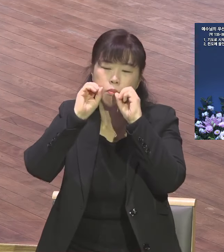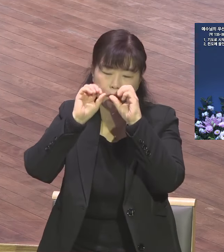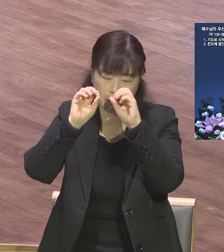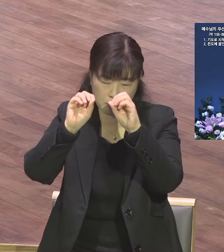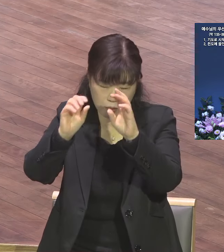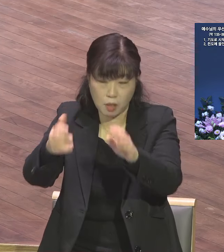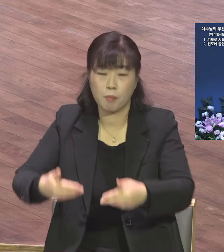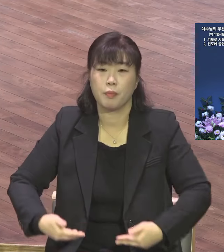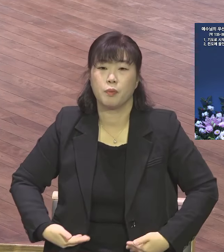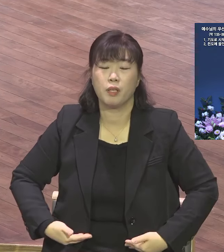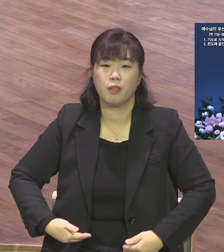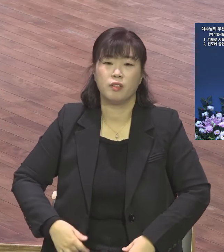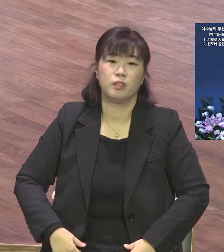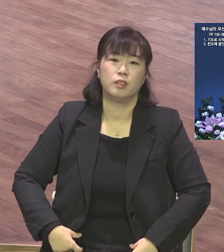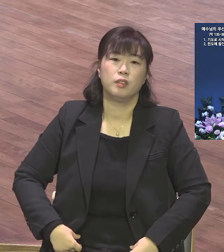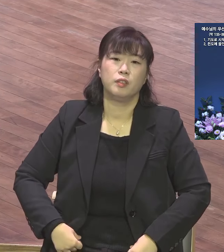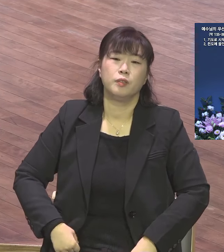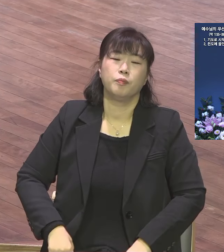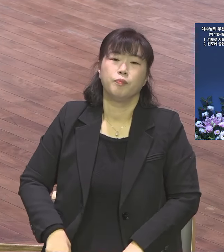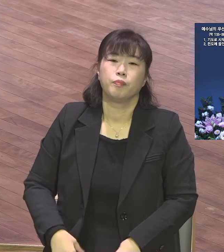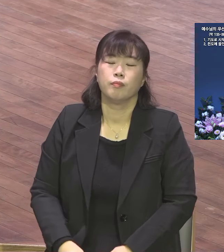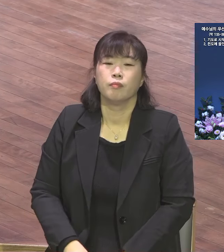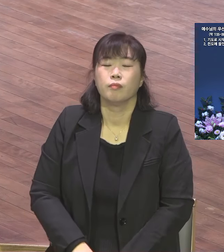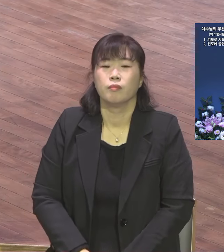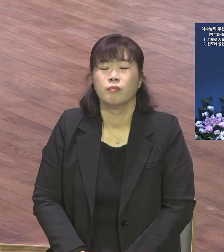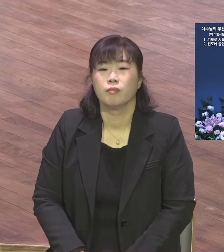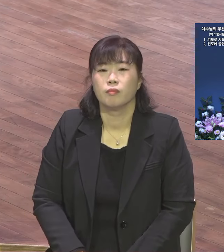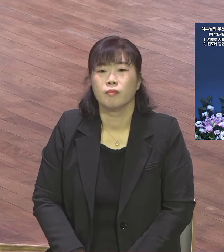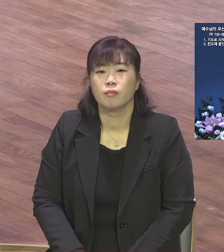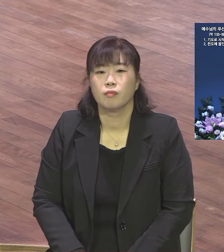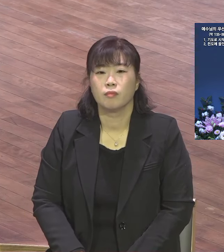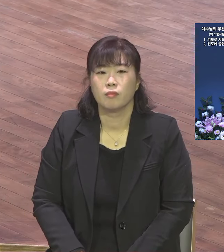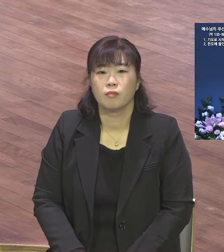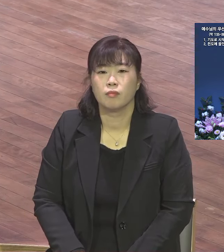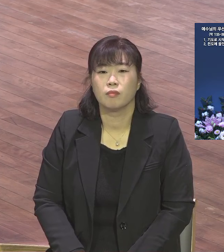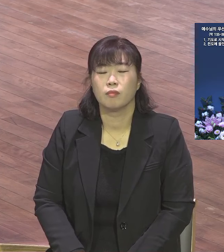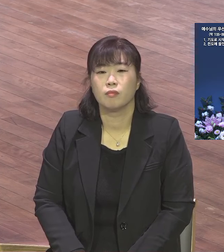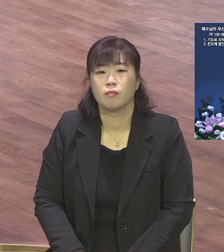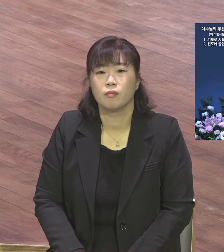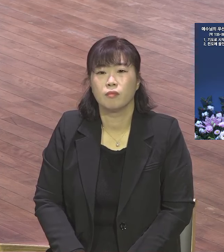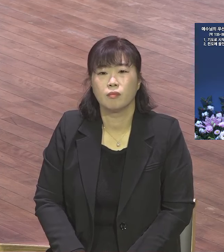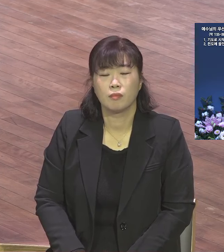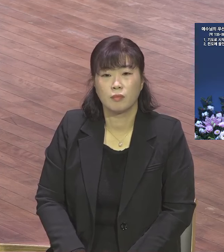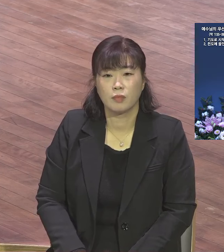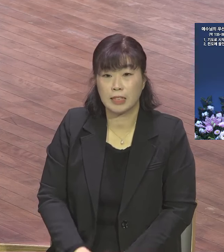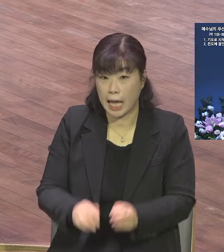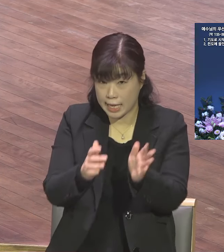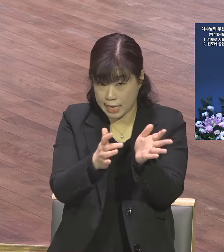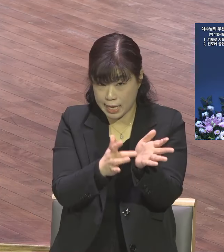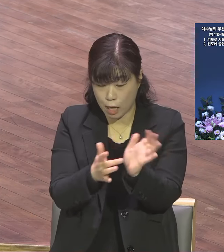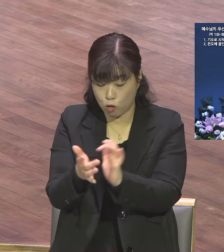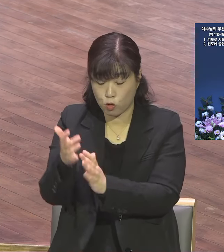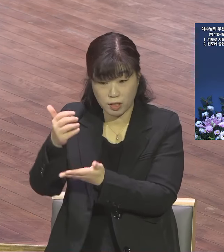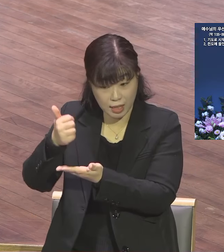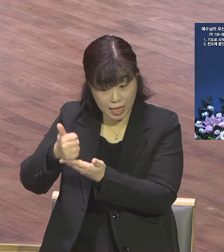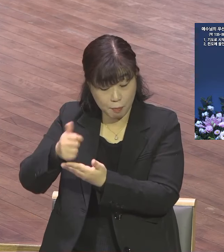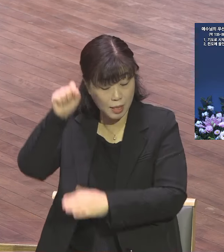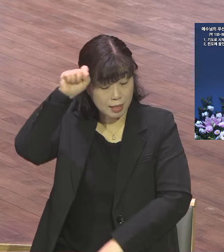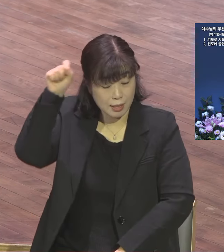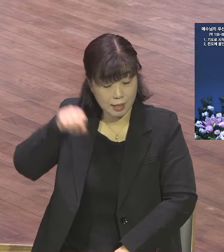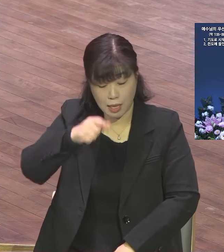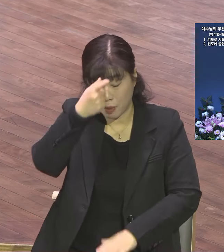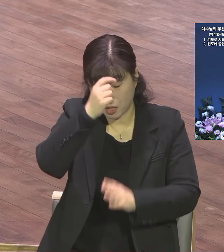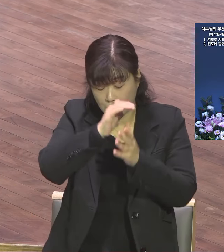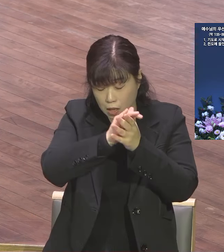말합니다. 바로 예수님께서 이 땅에 오신 본질적 이유인데, 예수님께서 이런 새벽에 한적한 곳에 가셔서